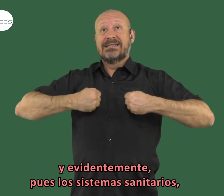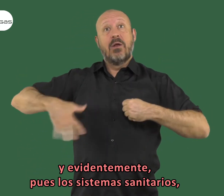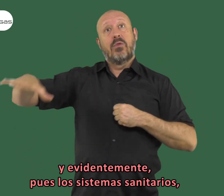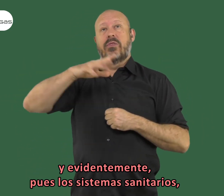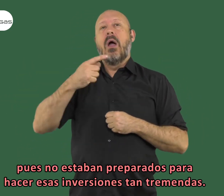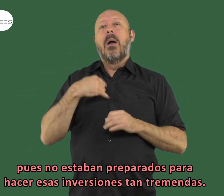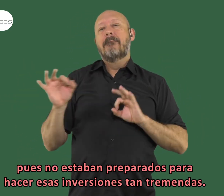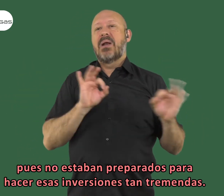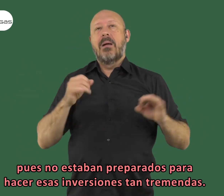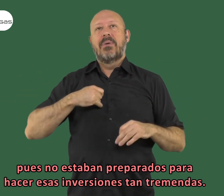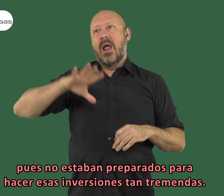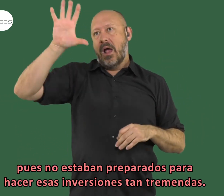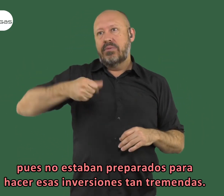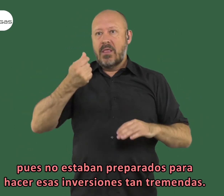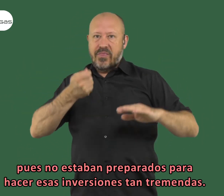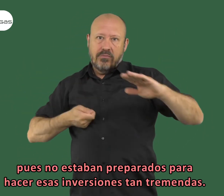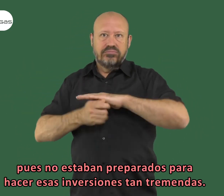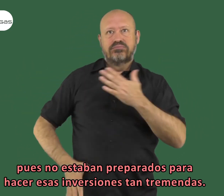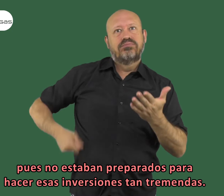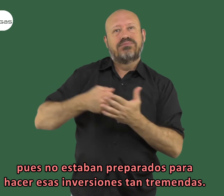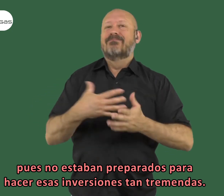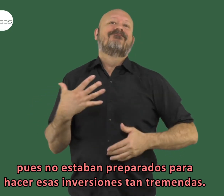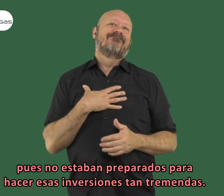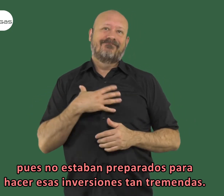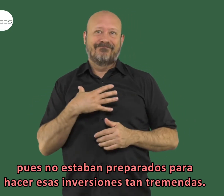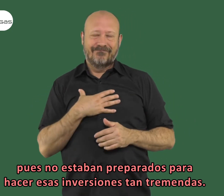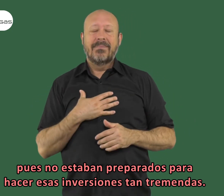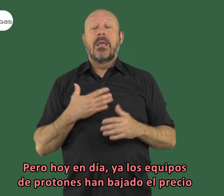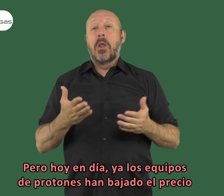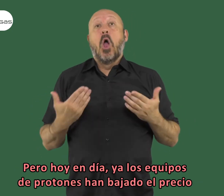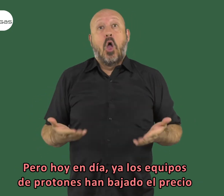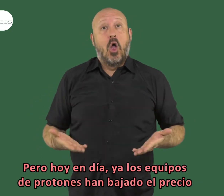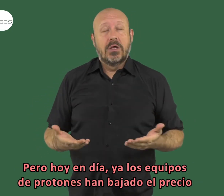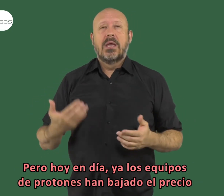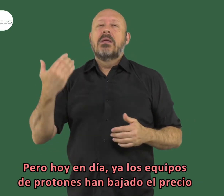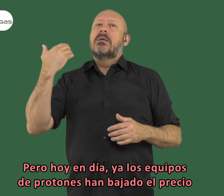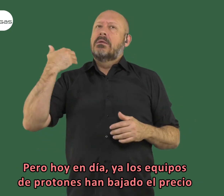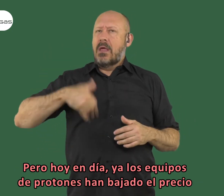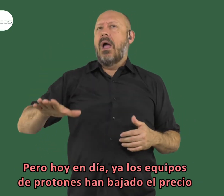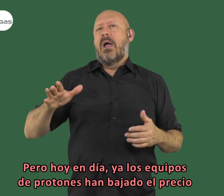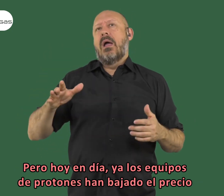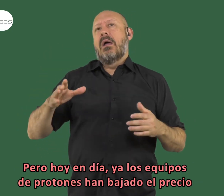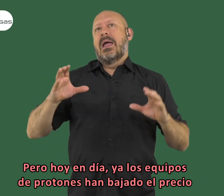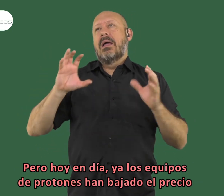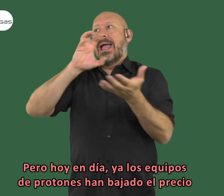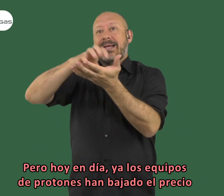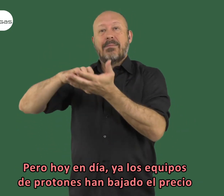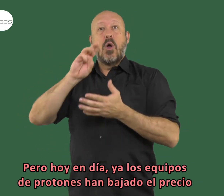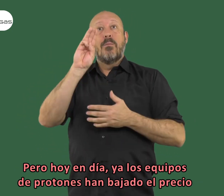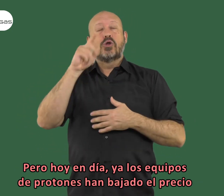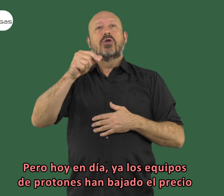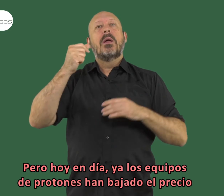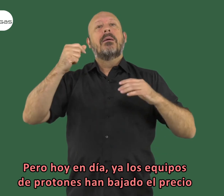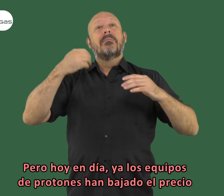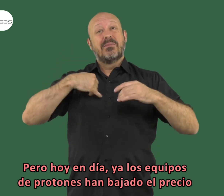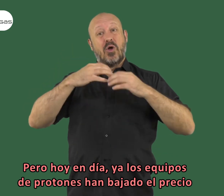sistemas sanitarios pues, no estaban preparados para hacer esas inversiones tan tremendas. Pero hoy en día ya los equipos